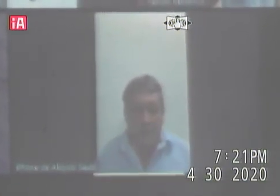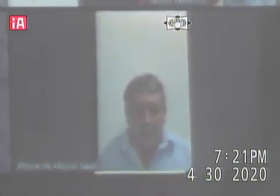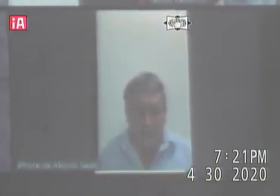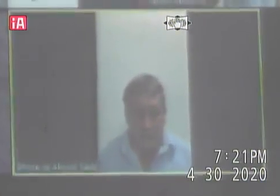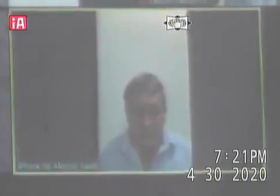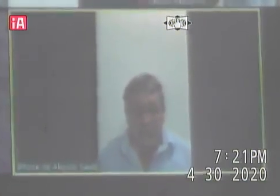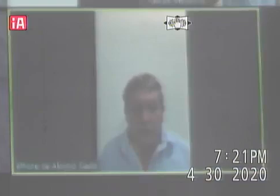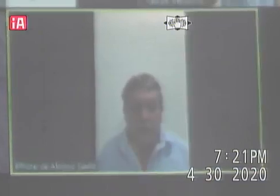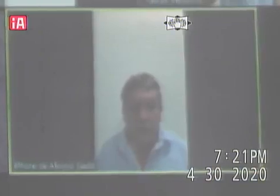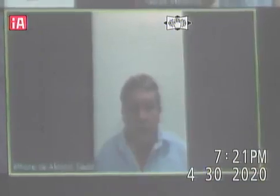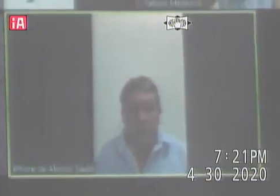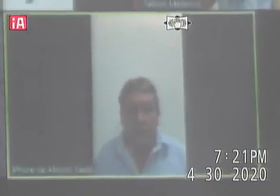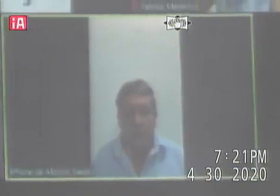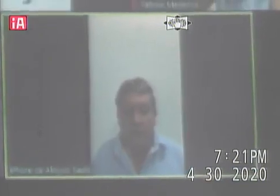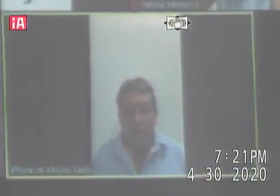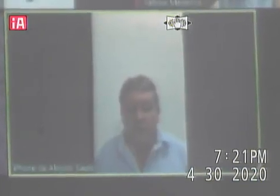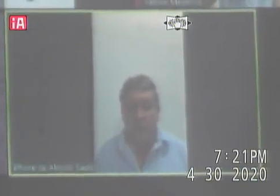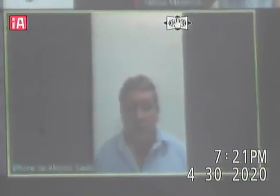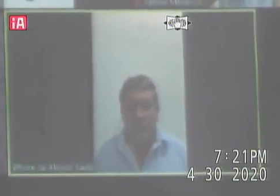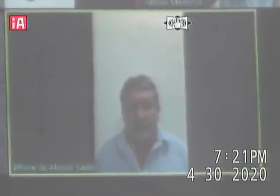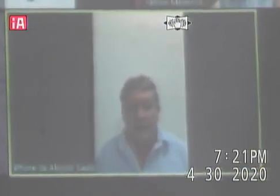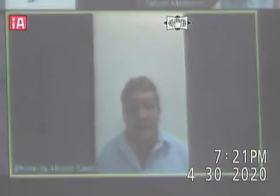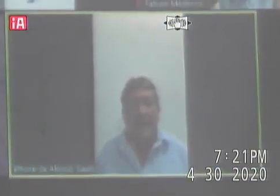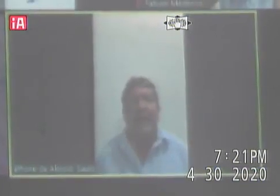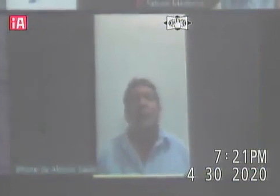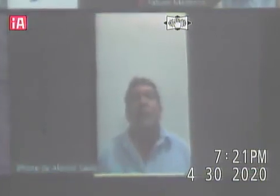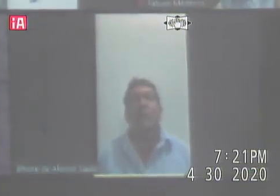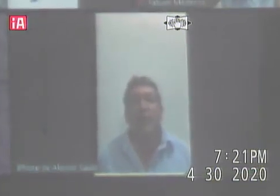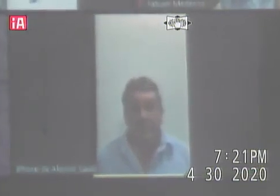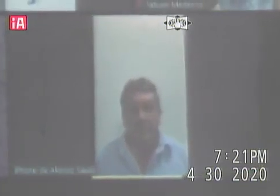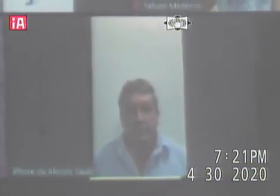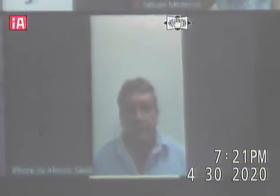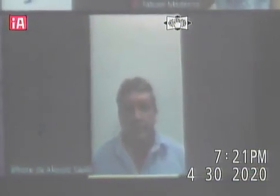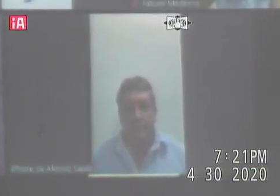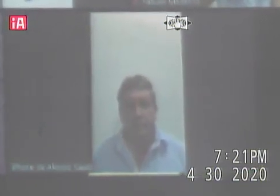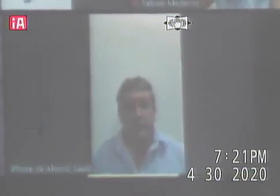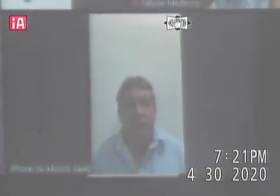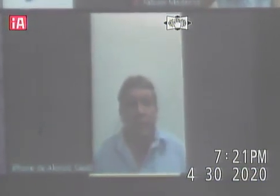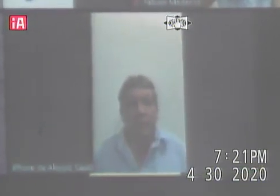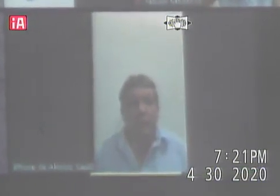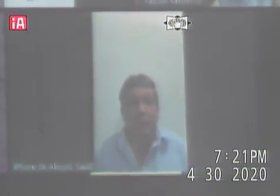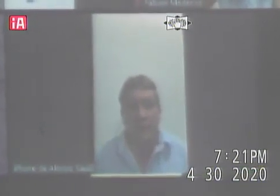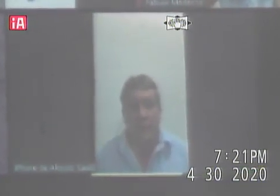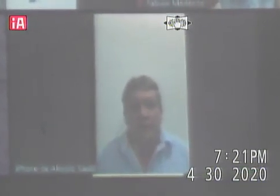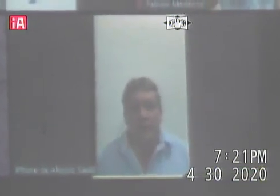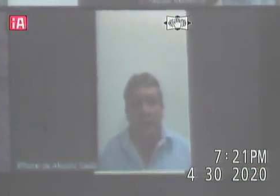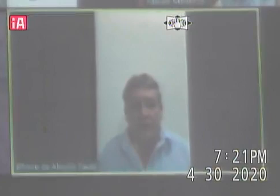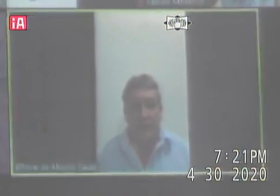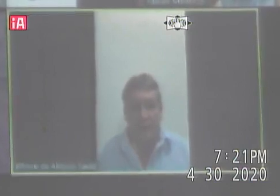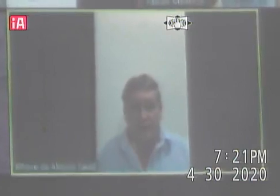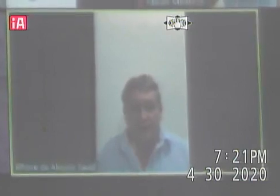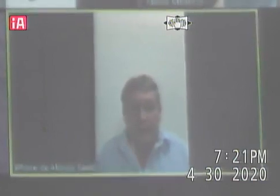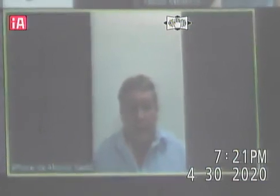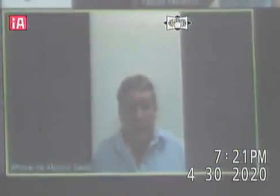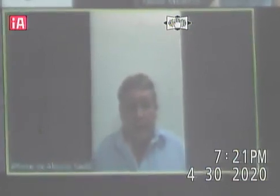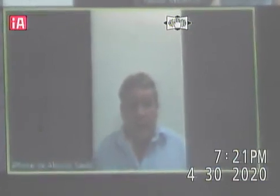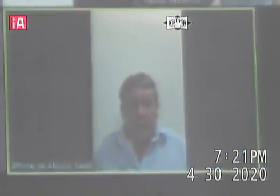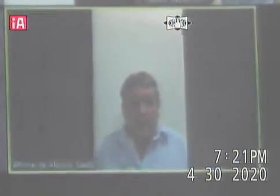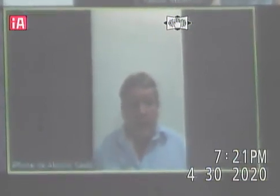e amigo do prefeito Fernandinho Graça há muito tempo. Já fui até candidato a vice-prefeito dele.